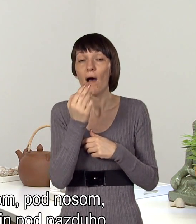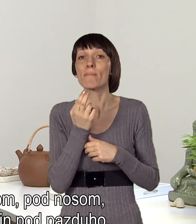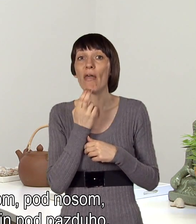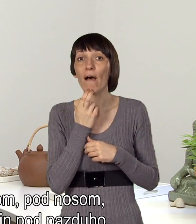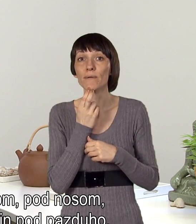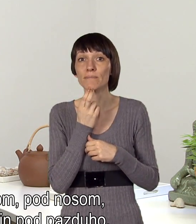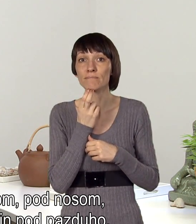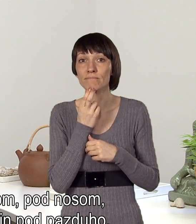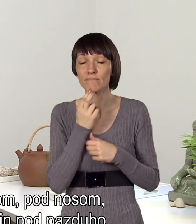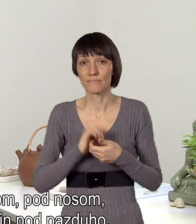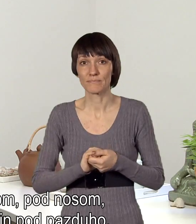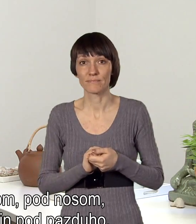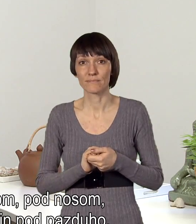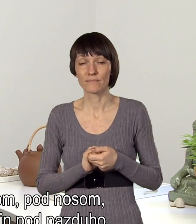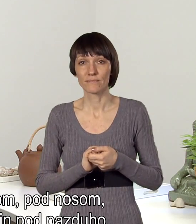na bradi,